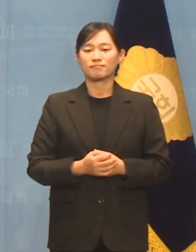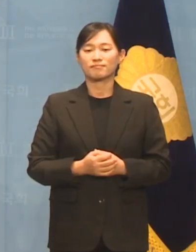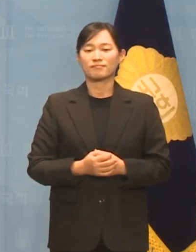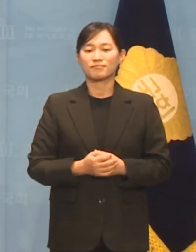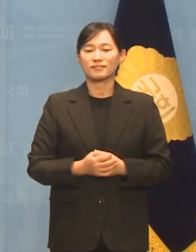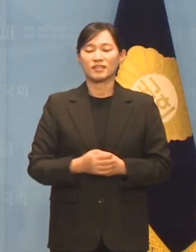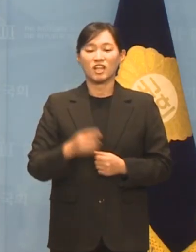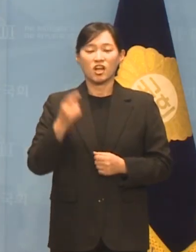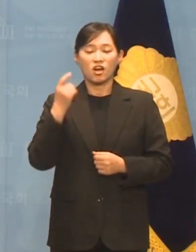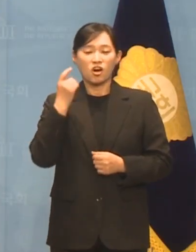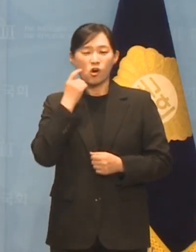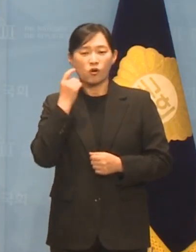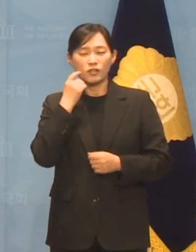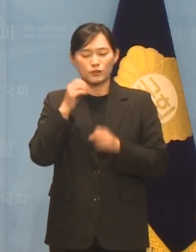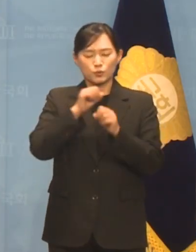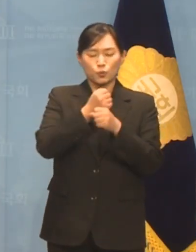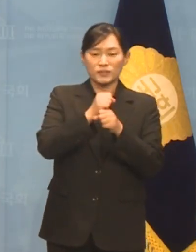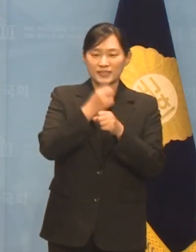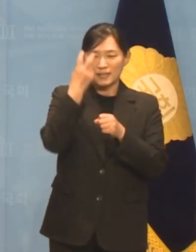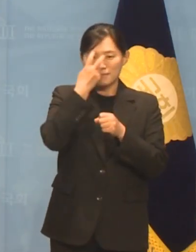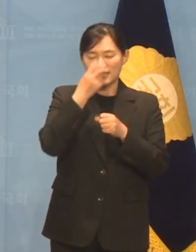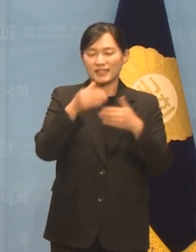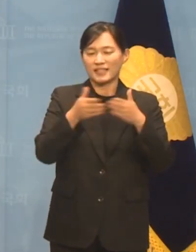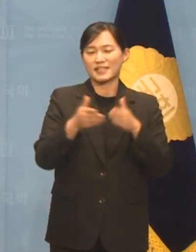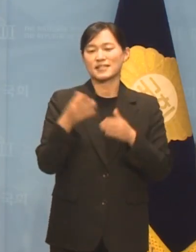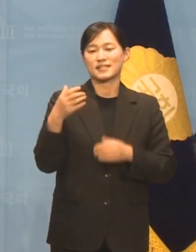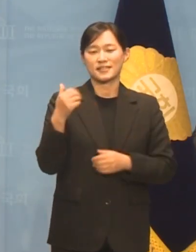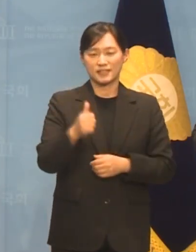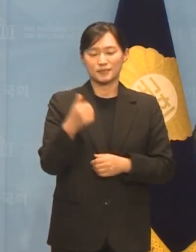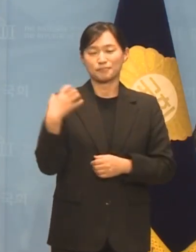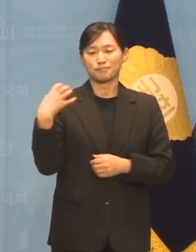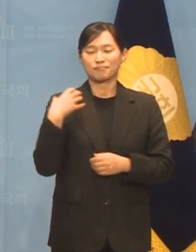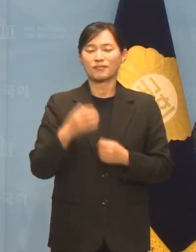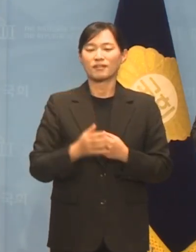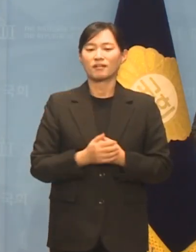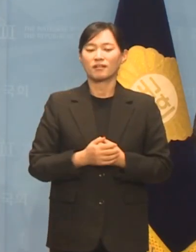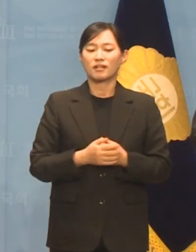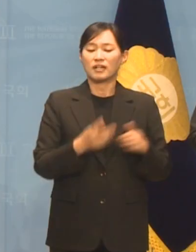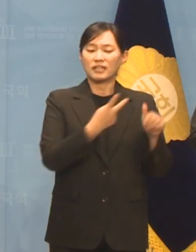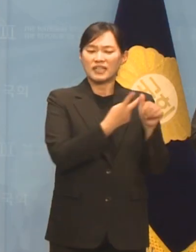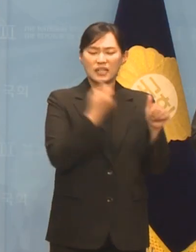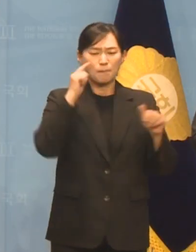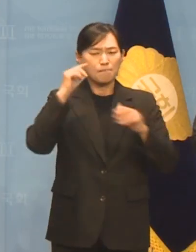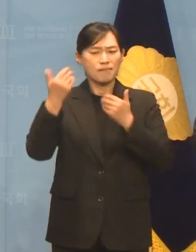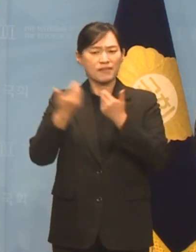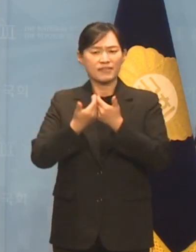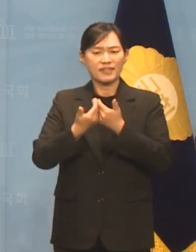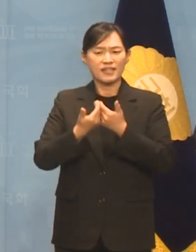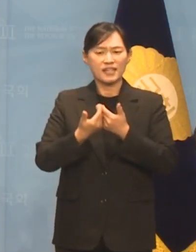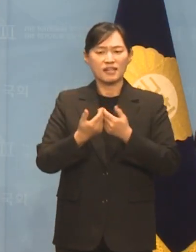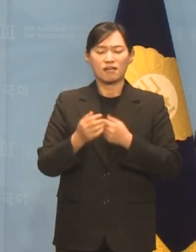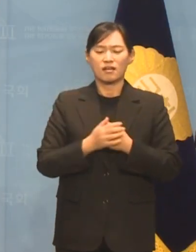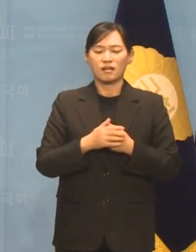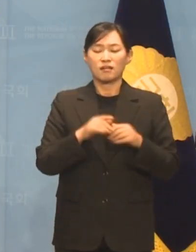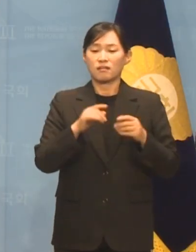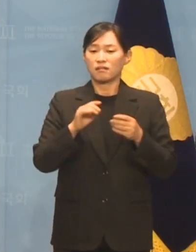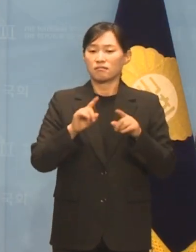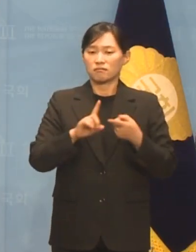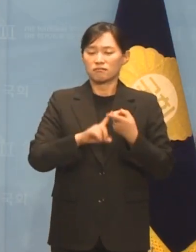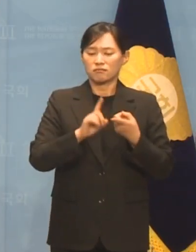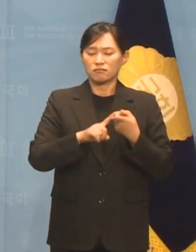네, 허위조작 감시단장 김동화 의원입니다. 탄핵 반대 집회를 기점으로 폭력 선동도